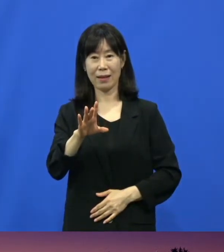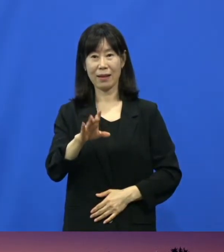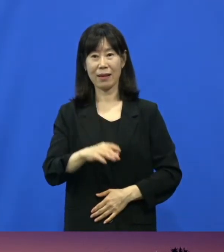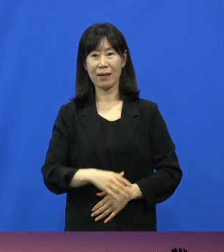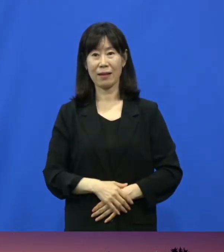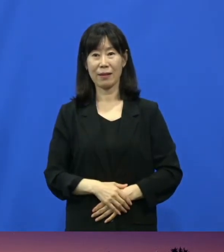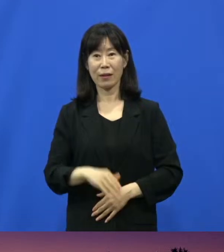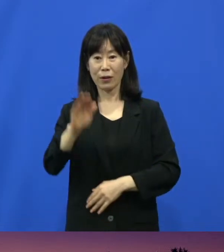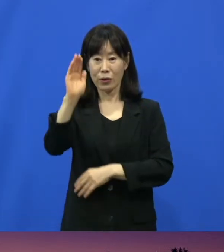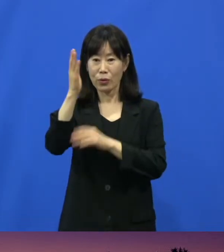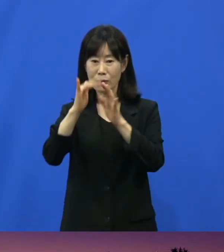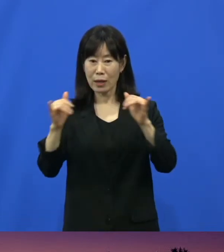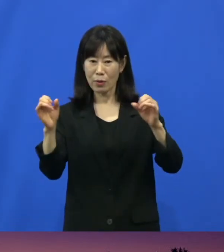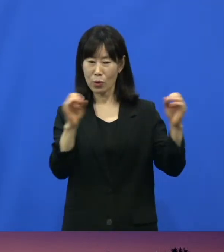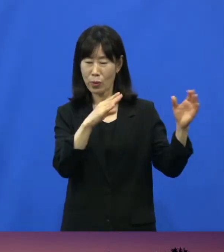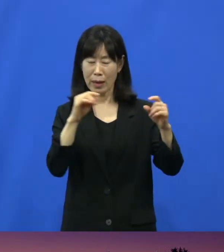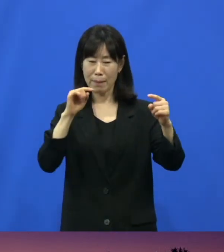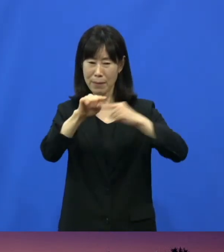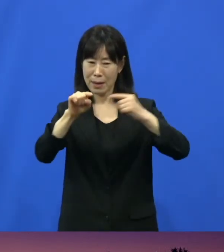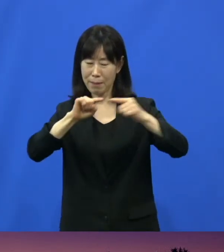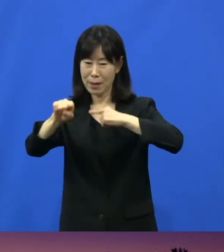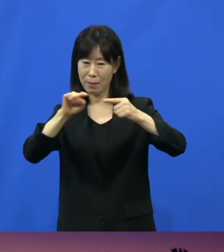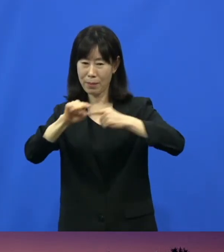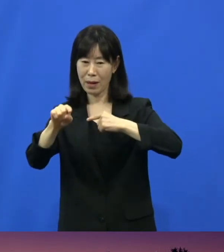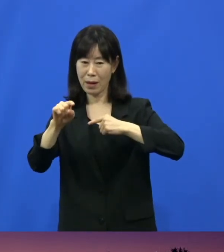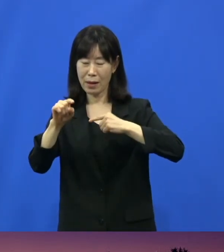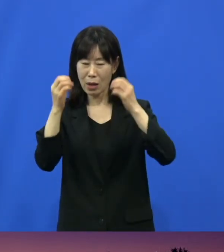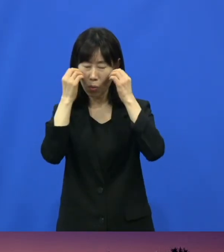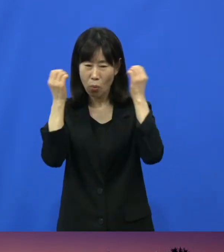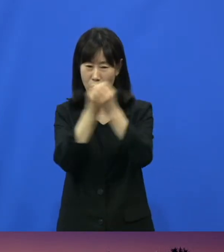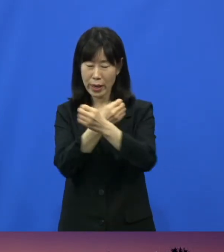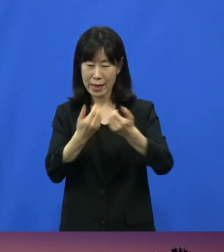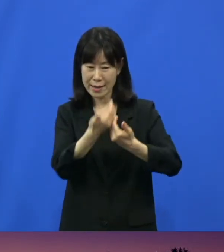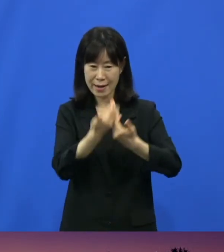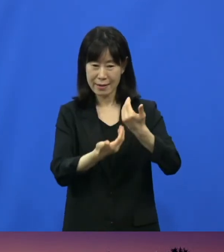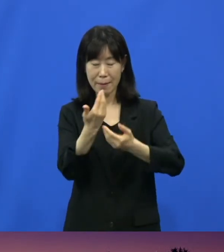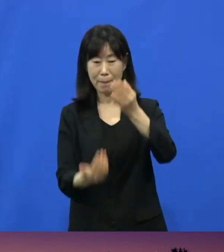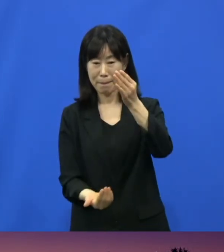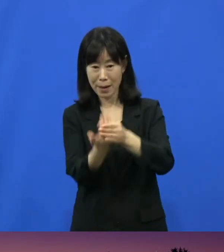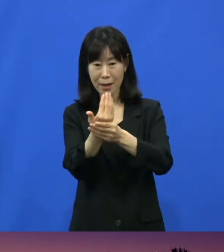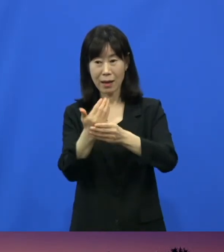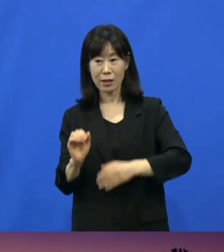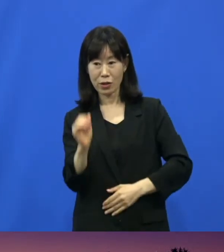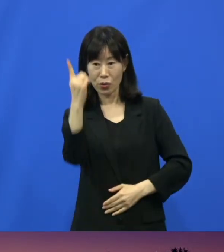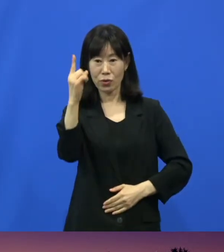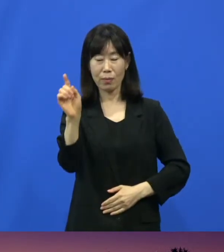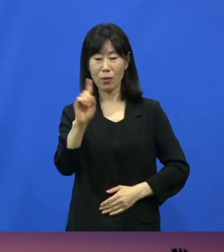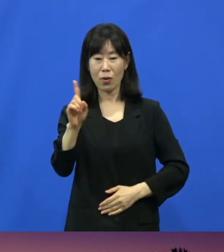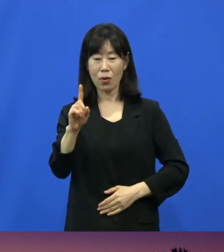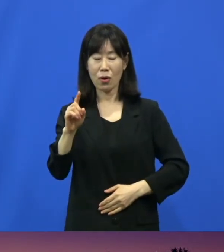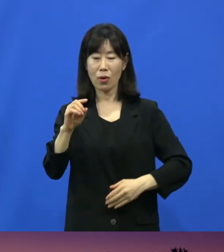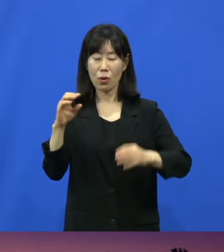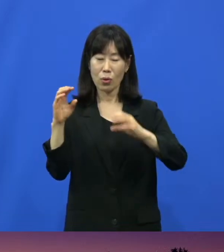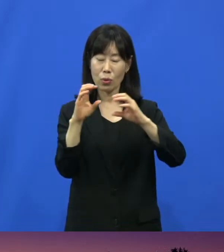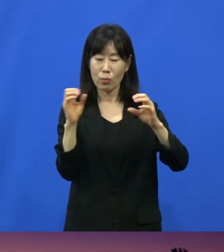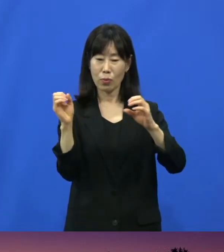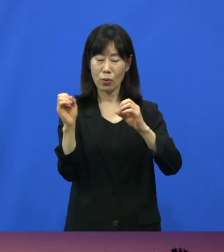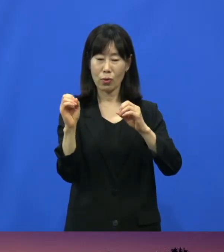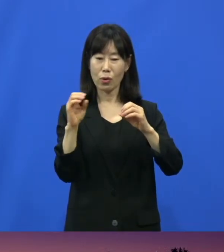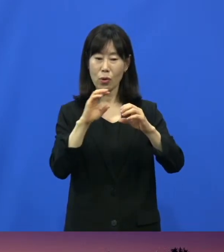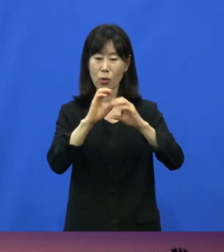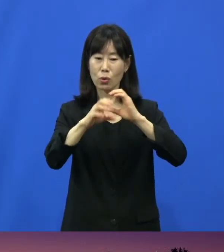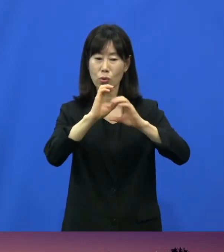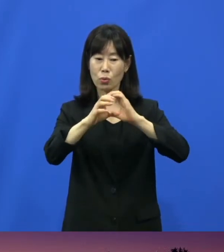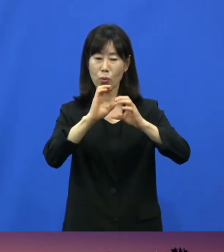여러분, 현대인들이 대화가 잘 안 되고 오해가 많이 쌓이고 갈등이 많은 이유가 소통이 없기 때문에요.